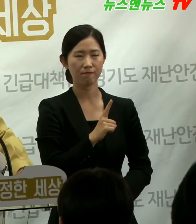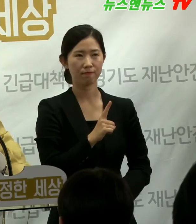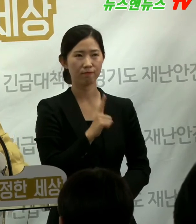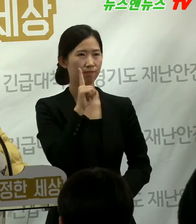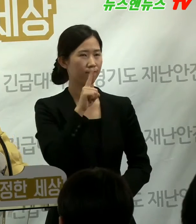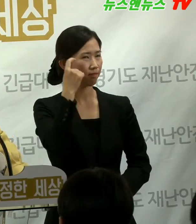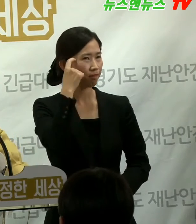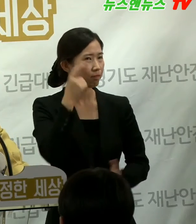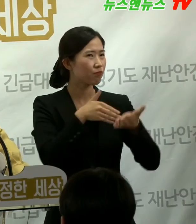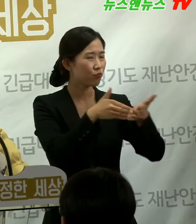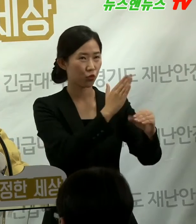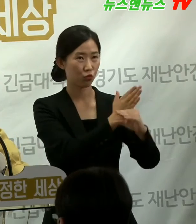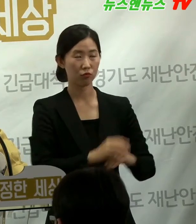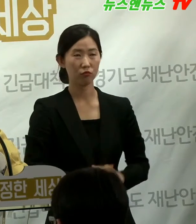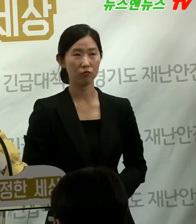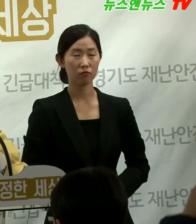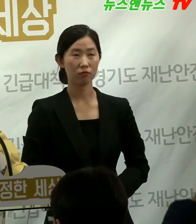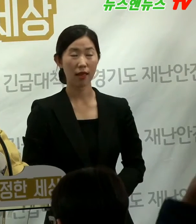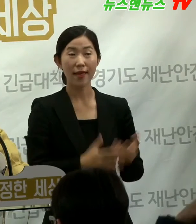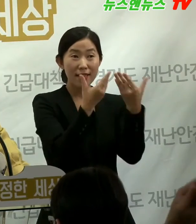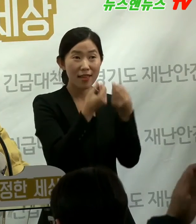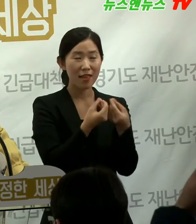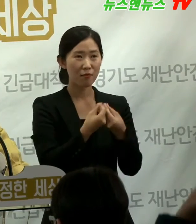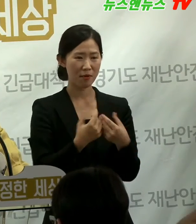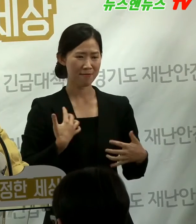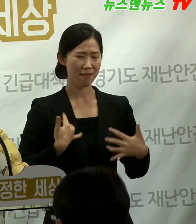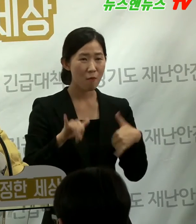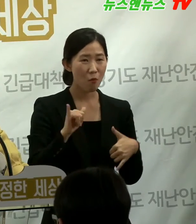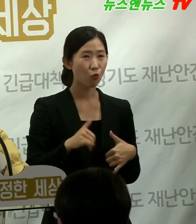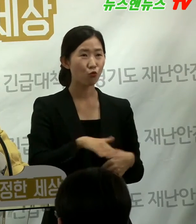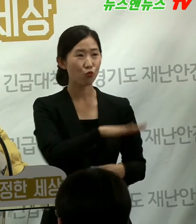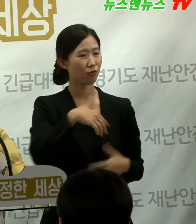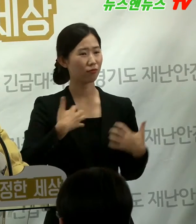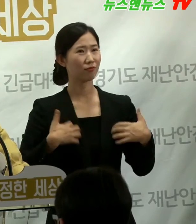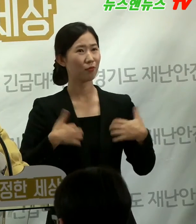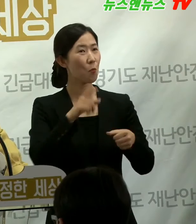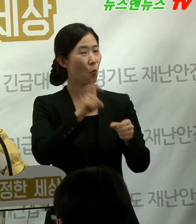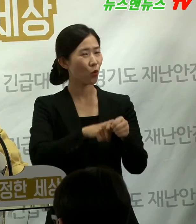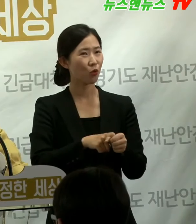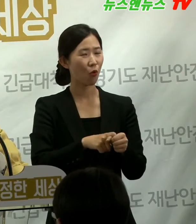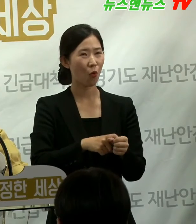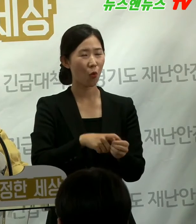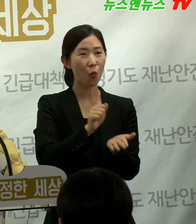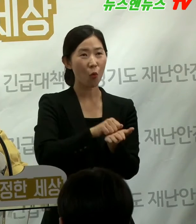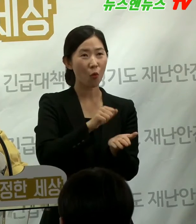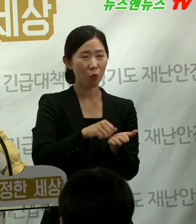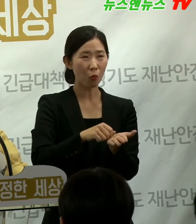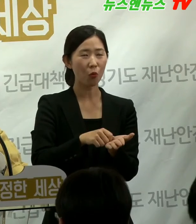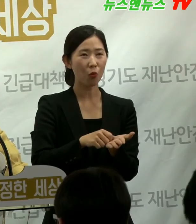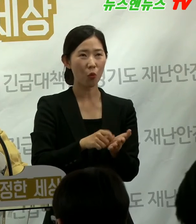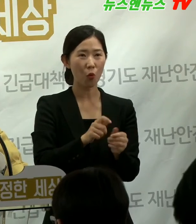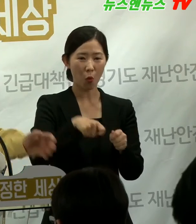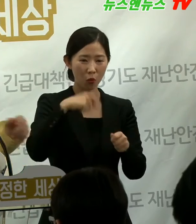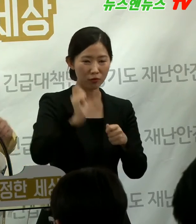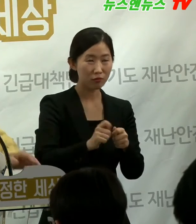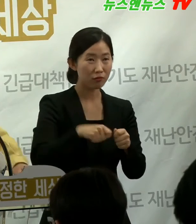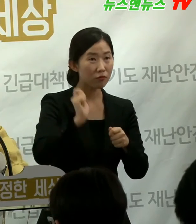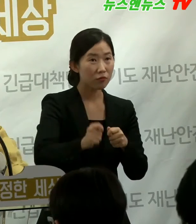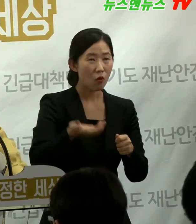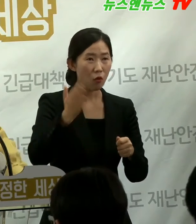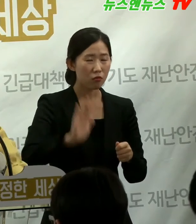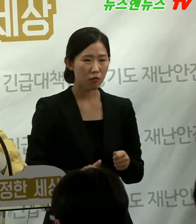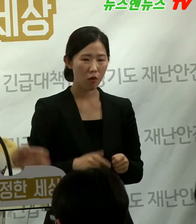재밌게 놀다가 고스톱을 치는데 한 사람이 실력이 너무 좋아가지고 한두 판에 그냥 쓰리고 피박 양박 이래가지고 다